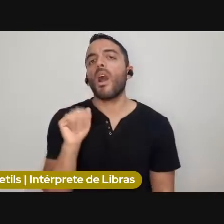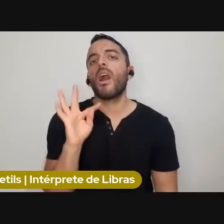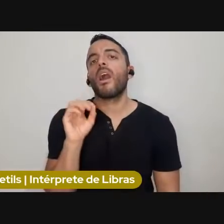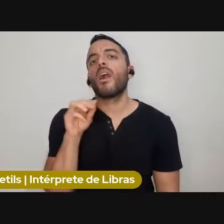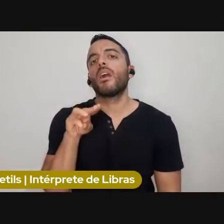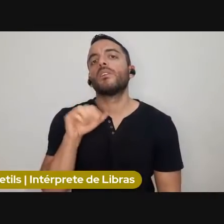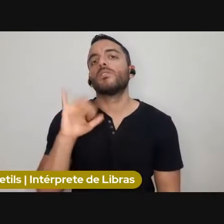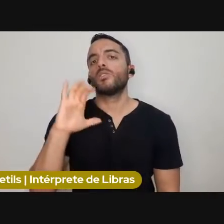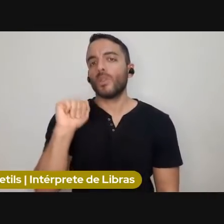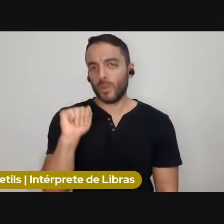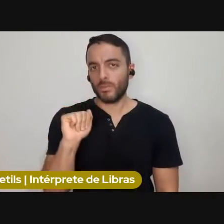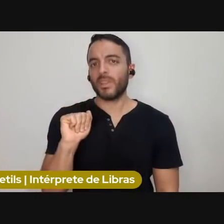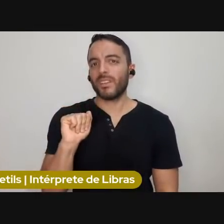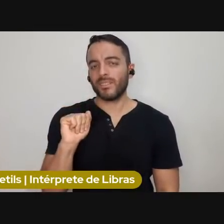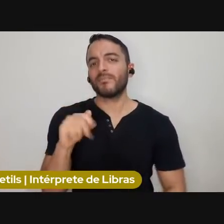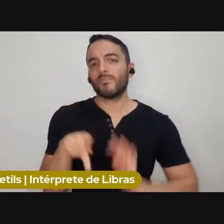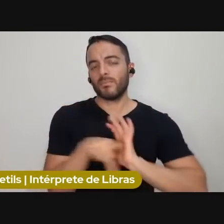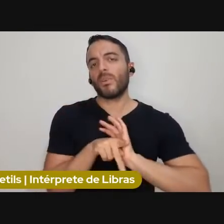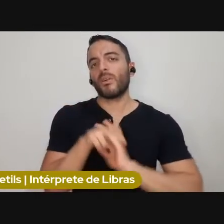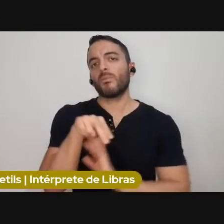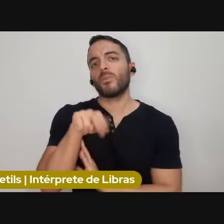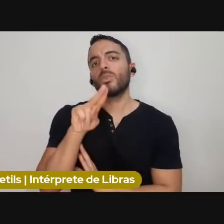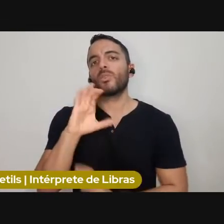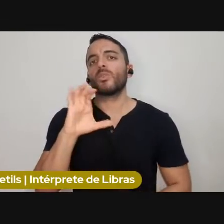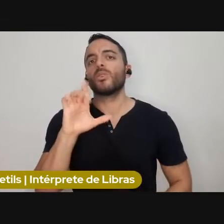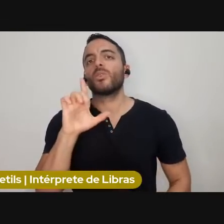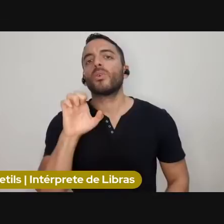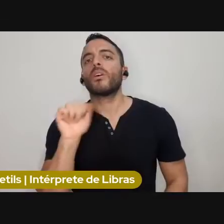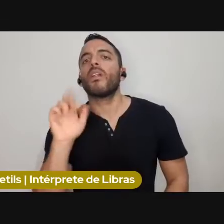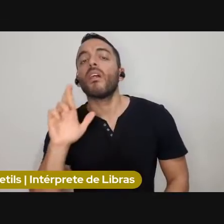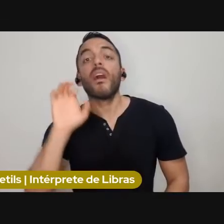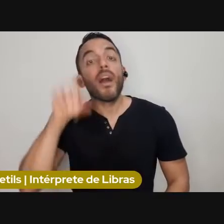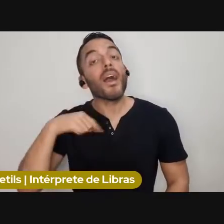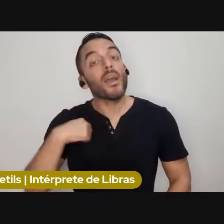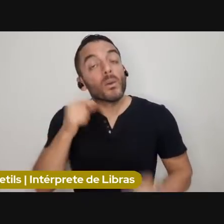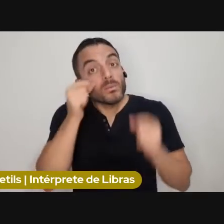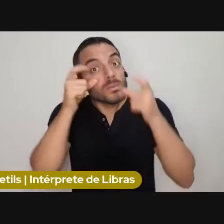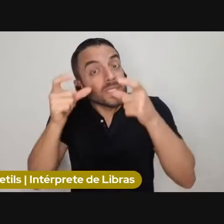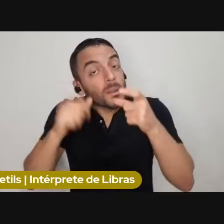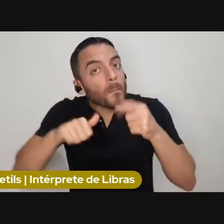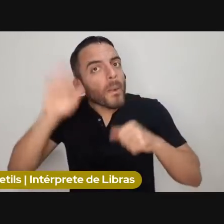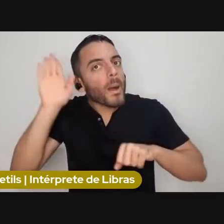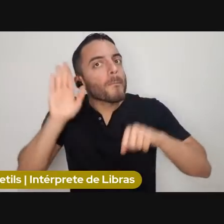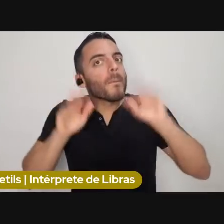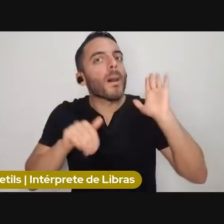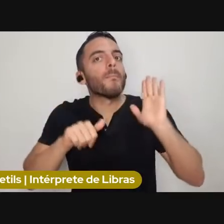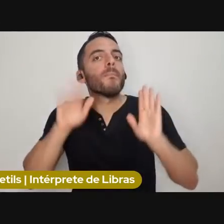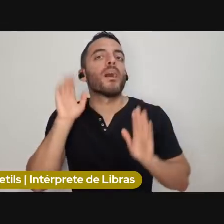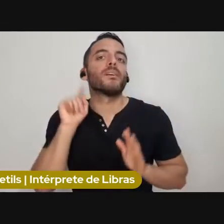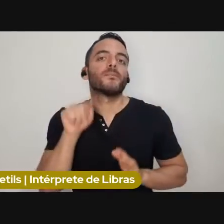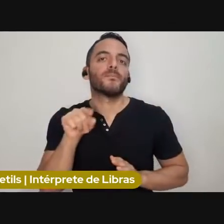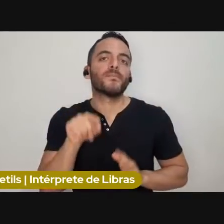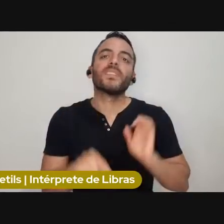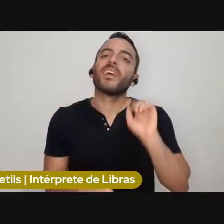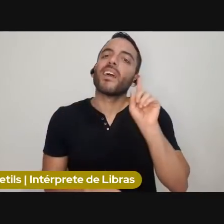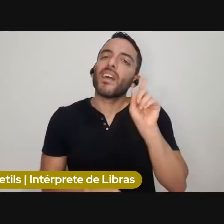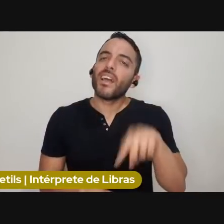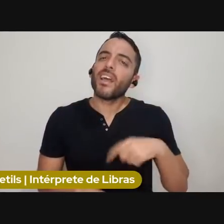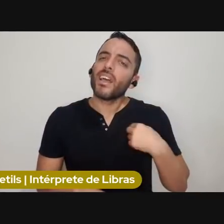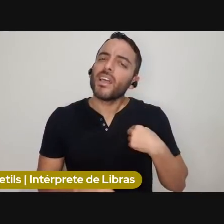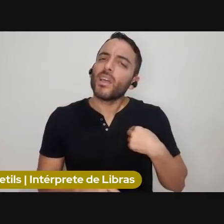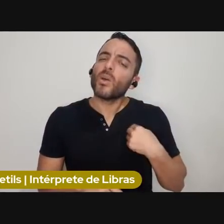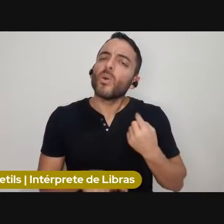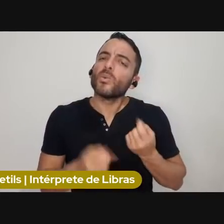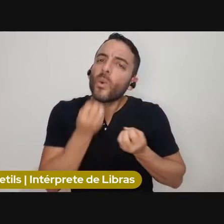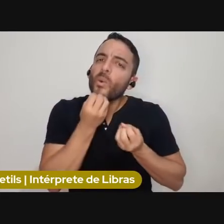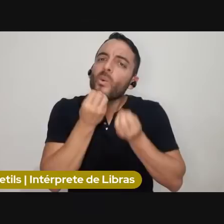me interessando, eu diria que cada vez mais. E é um pouco para dar esse testemunho desse interesse,